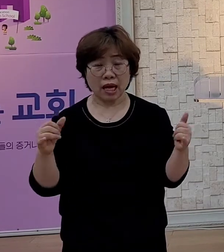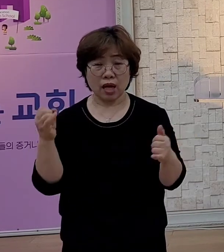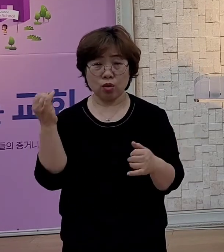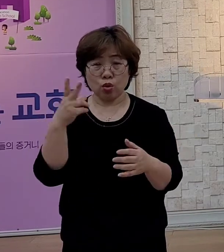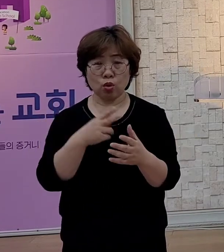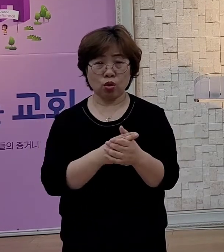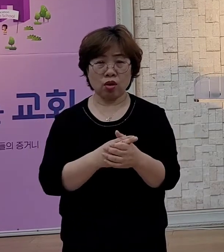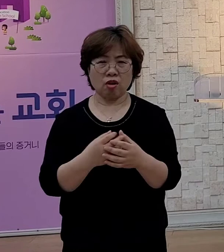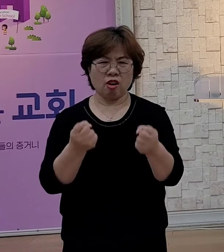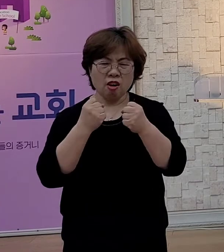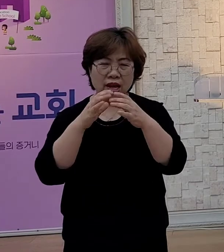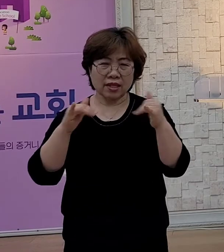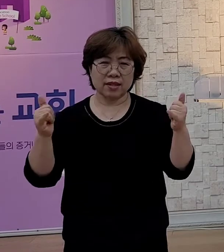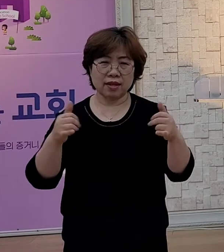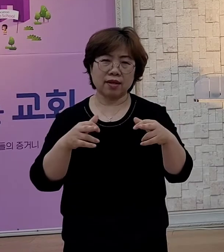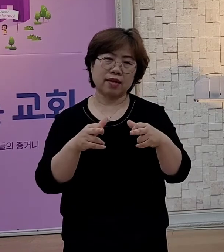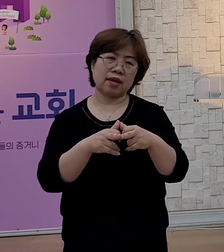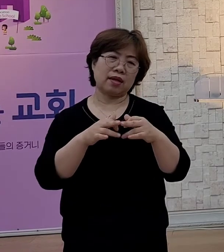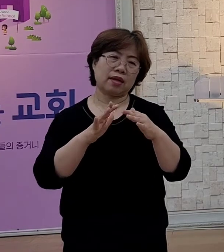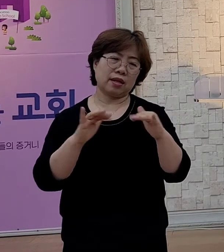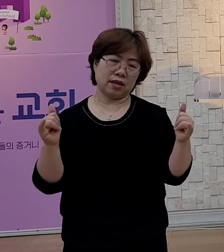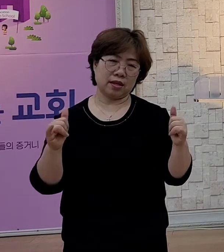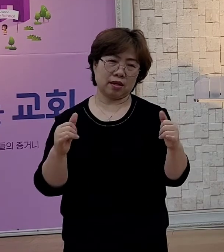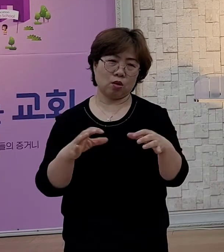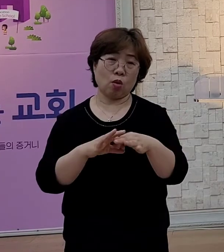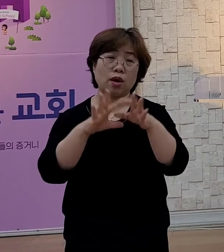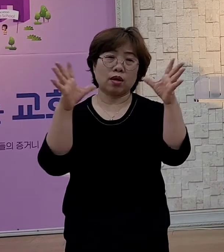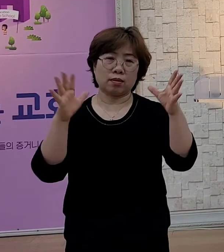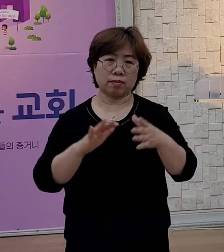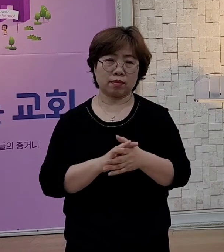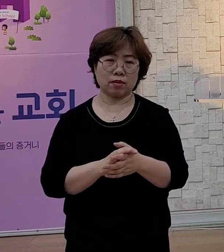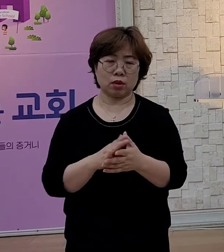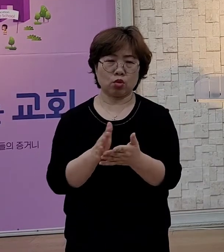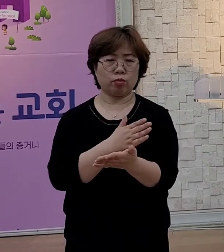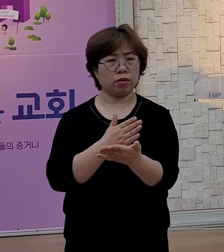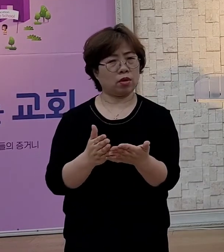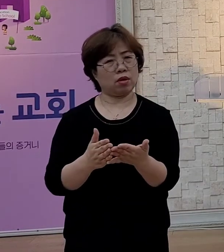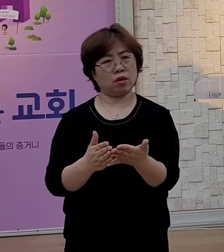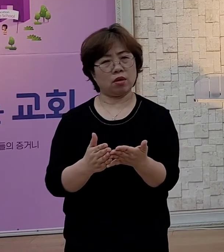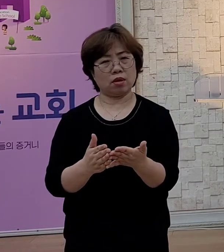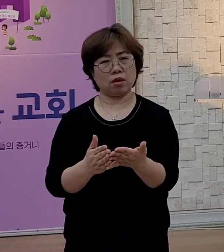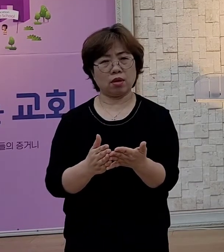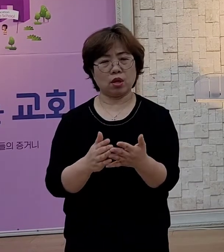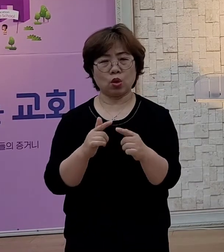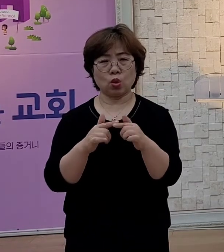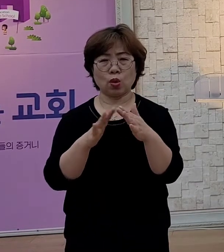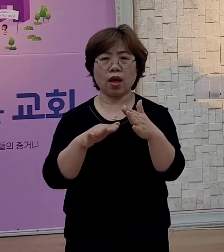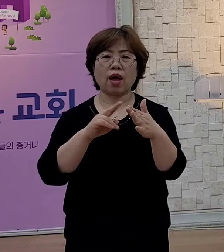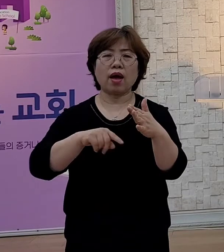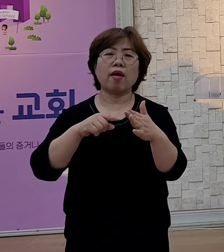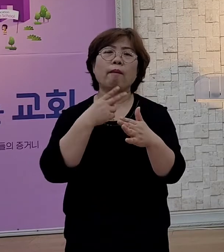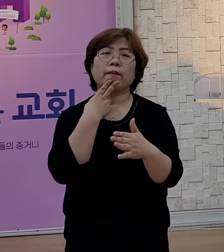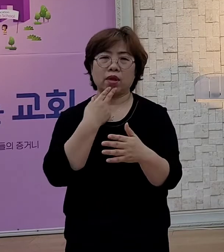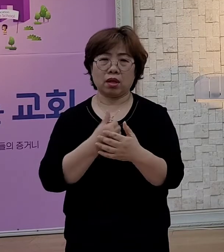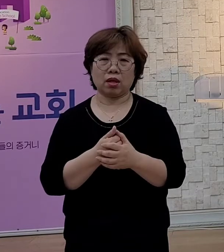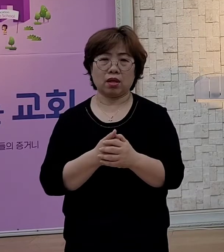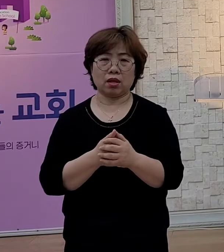또 건강한 자와 장애인 같은 이런 구분은 그럼 교회 안에 없습니다.